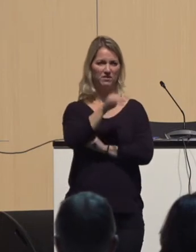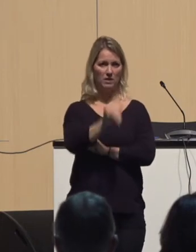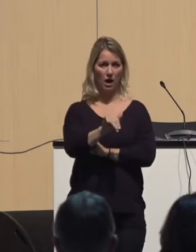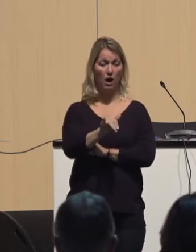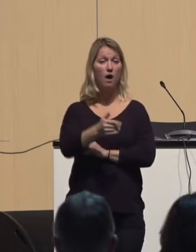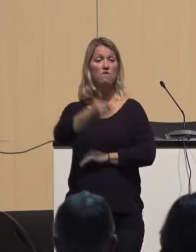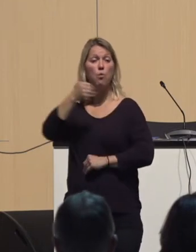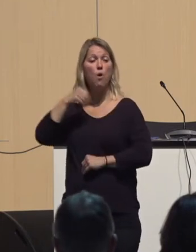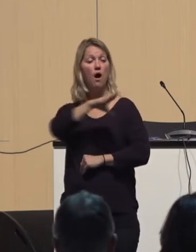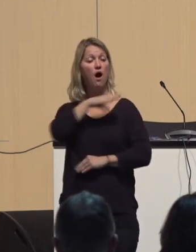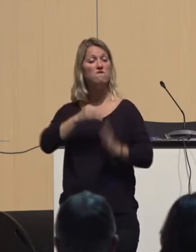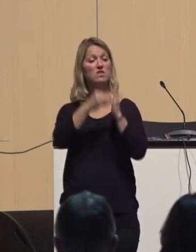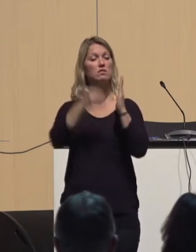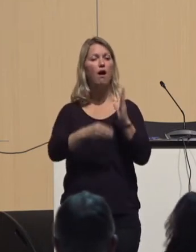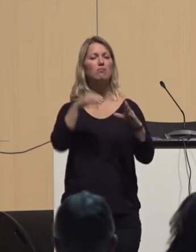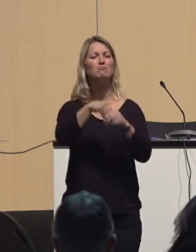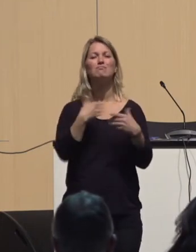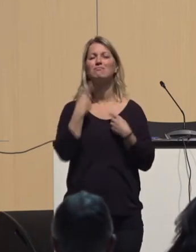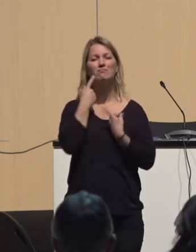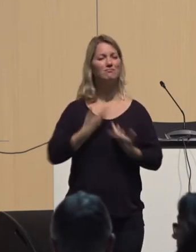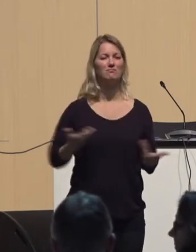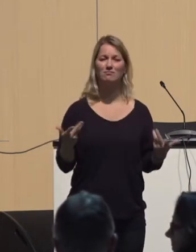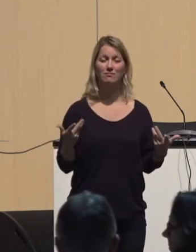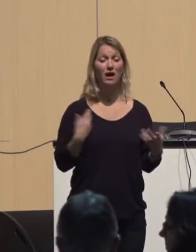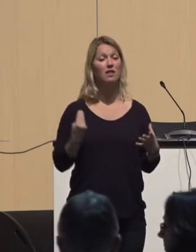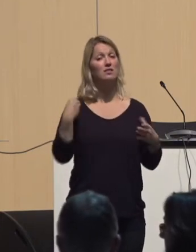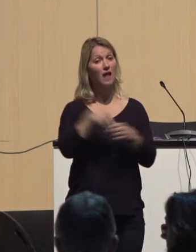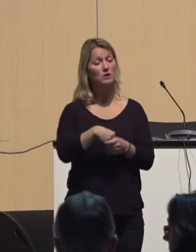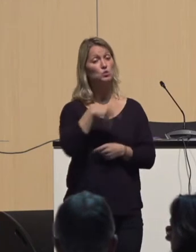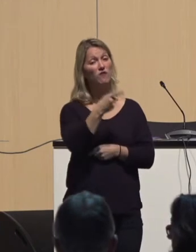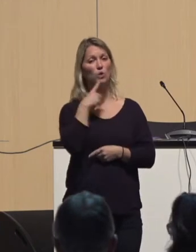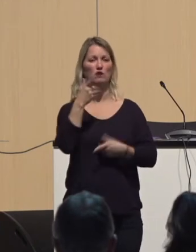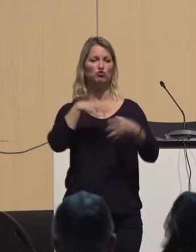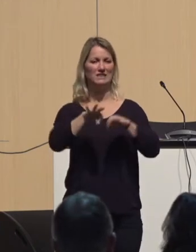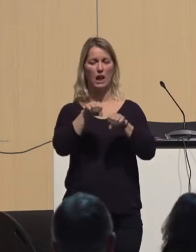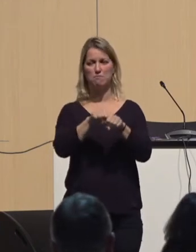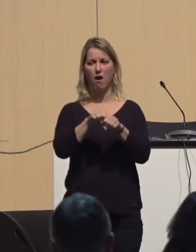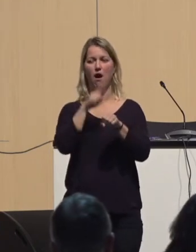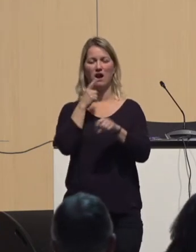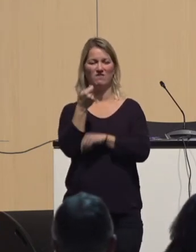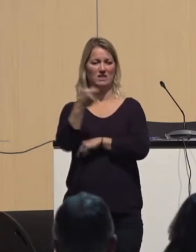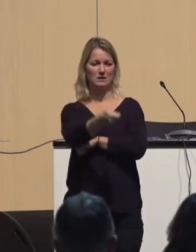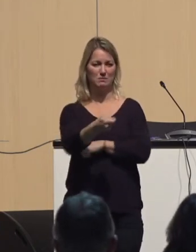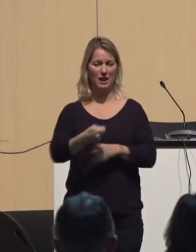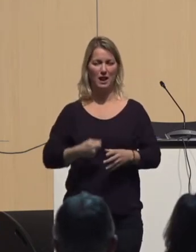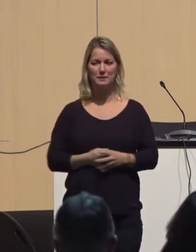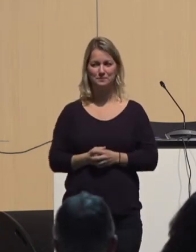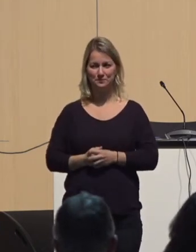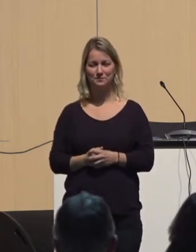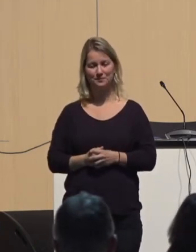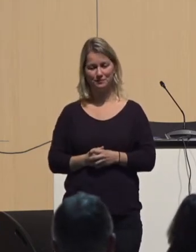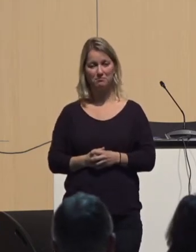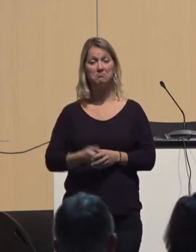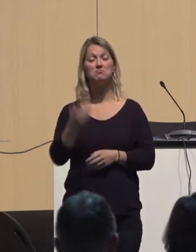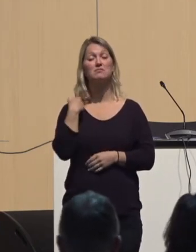gar nicht vorhersehbar waren, analog zu den zusätzlichen Finanzmitteln für den Striezelmarkt, die im Übrigen nach einigen Absagen